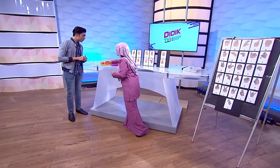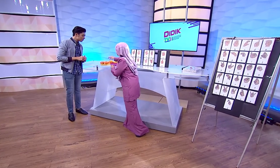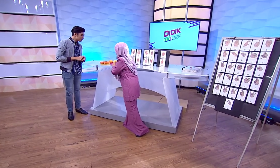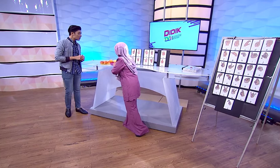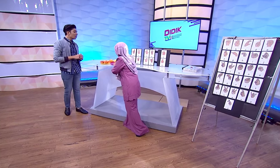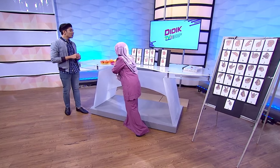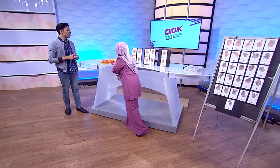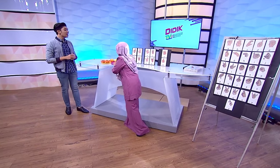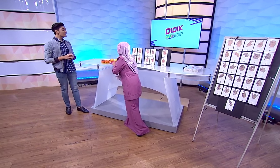sikit-sikit